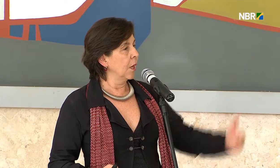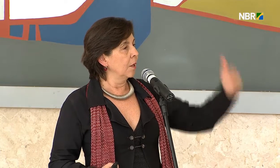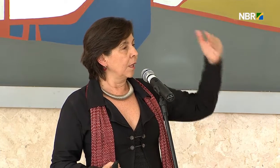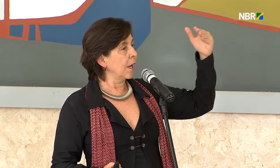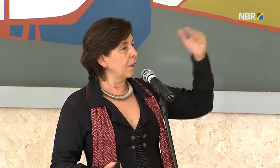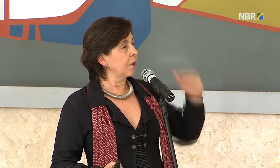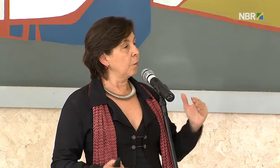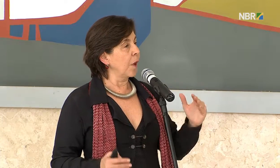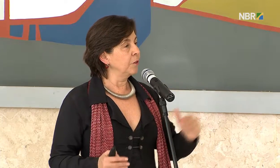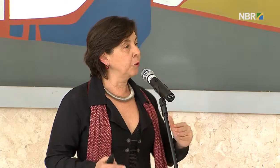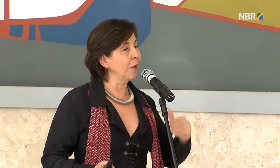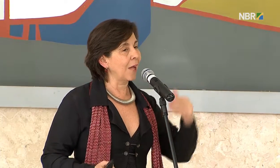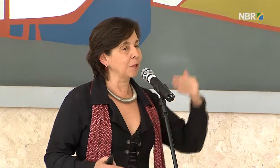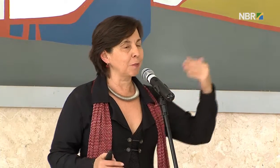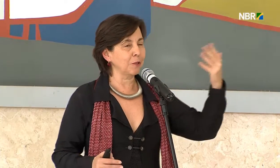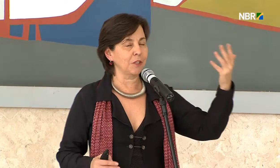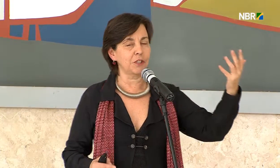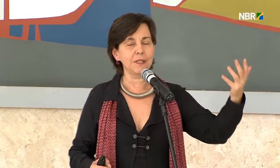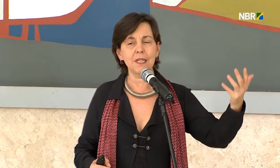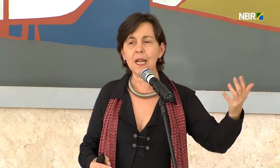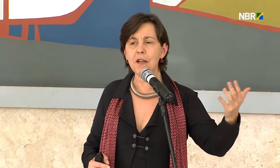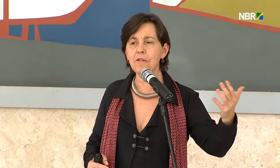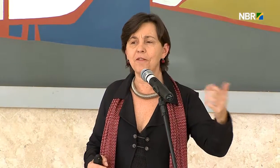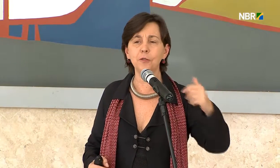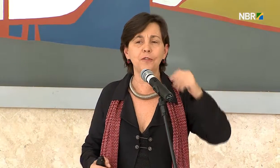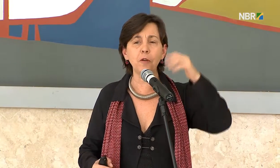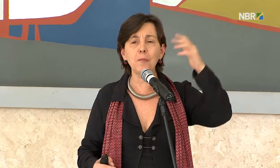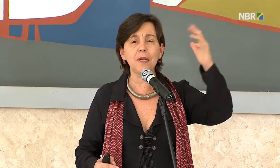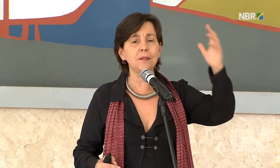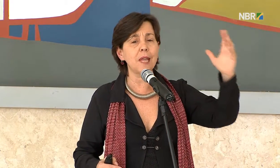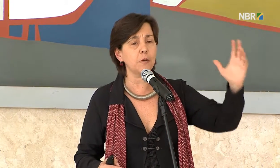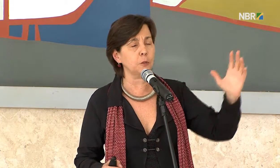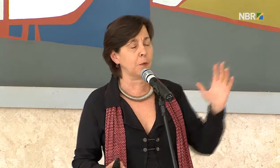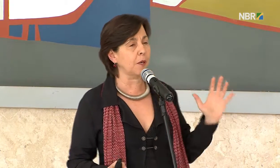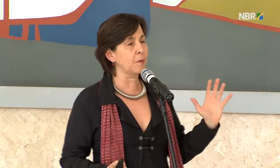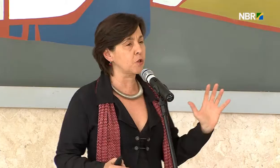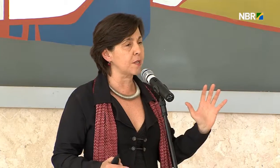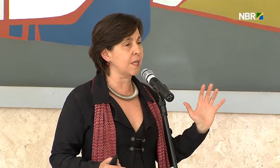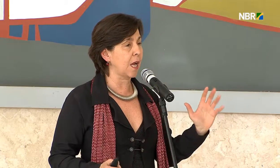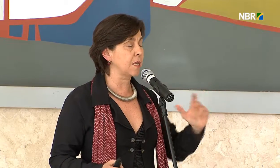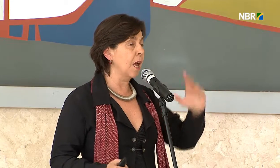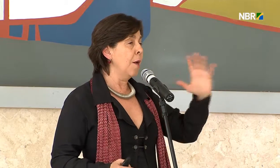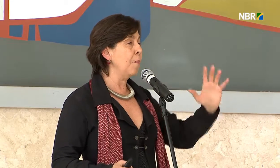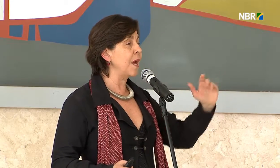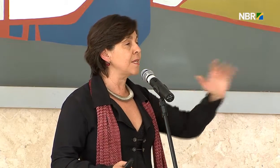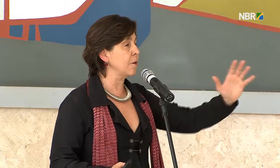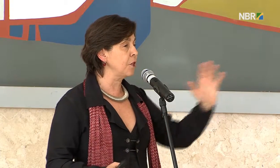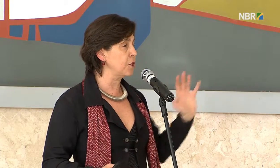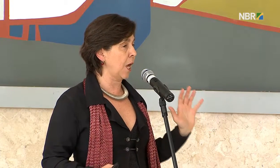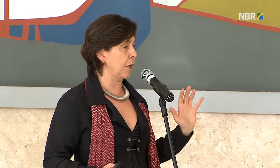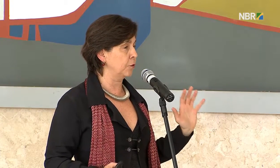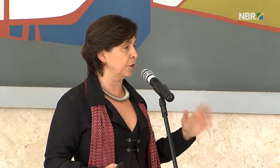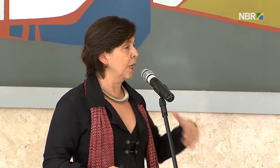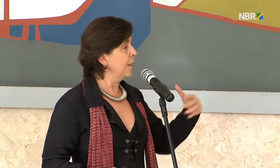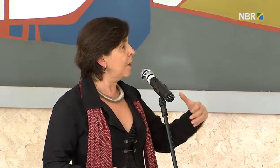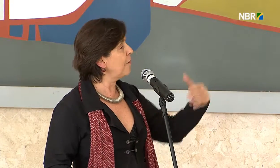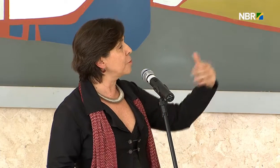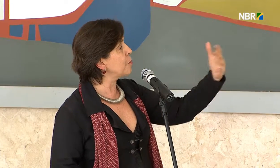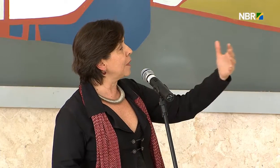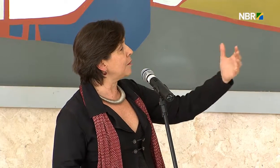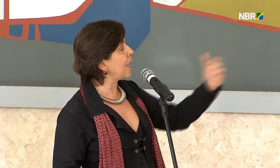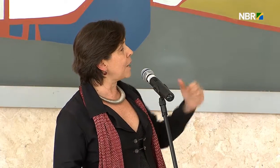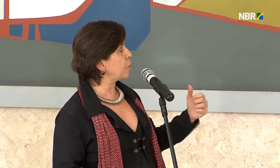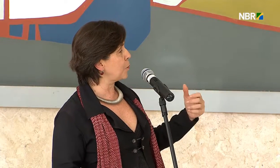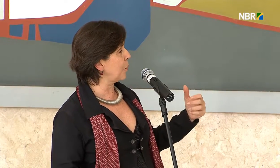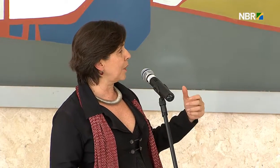atacados. Né? Então, de um lado, as pessoas dizem, não, vão manter os programas sociais, mas são inchados. Não,